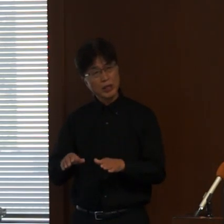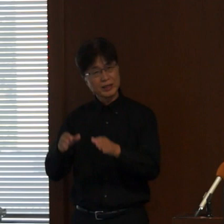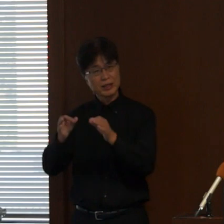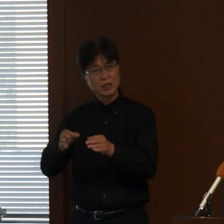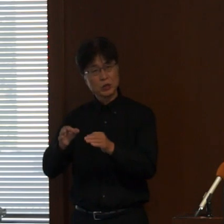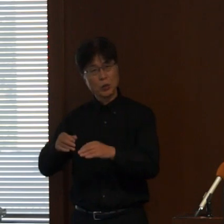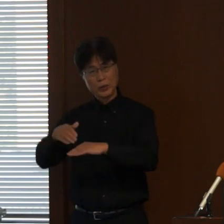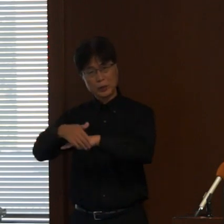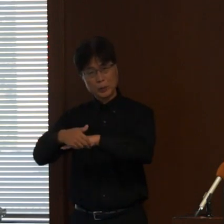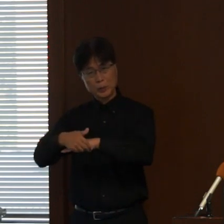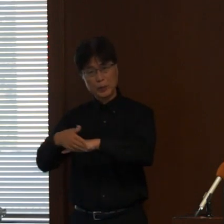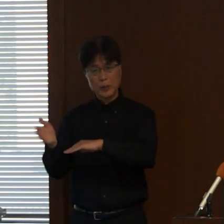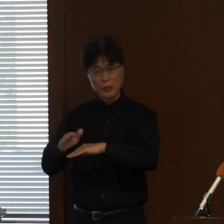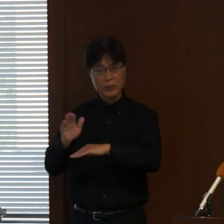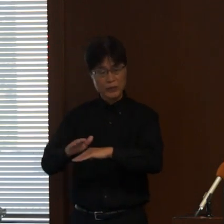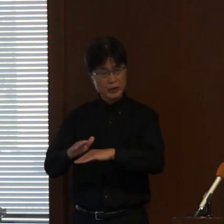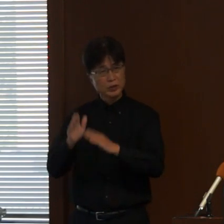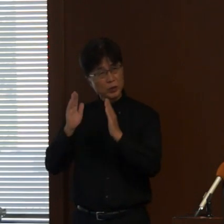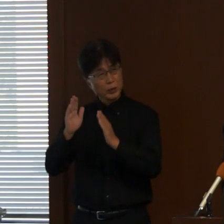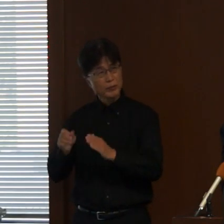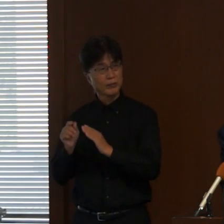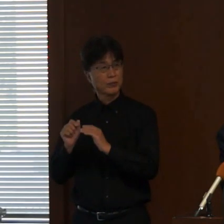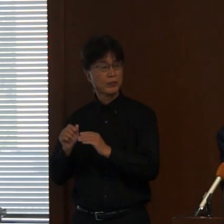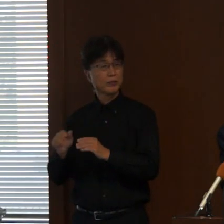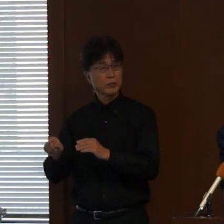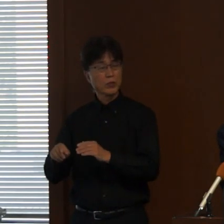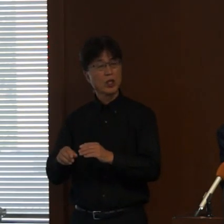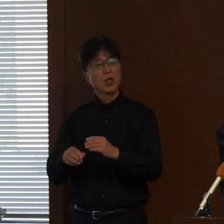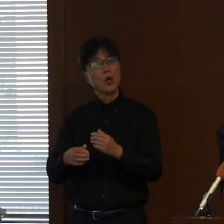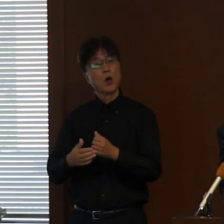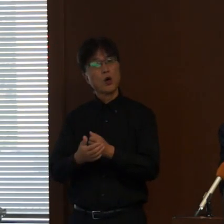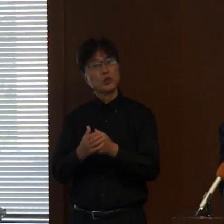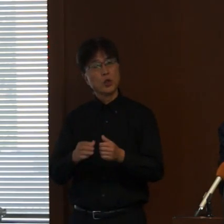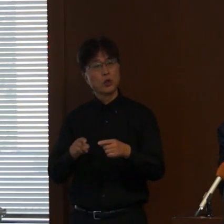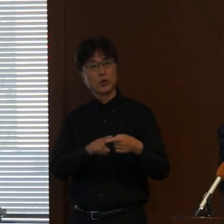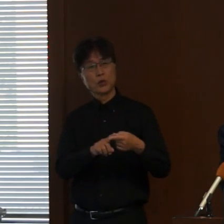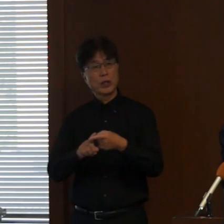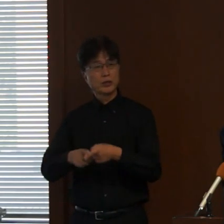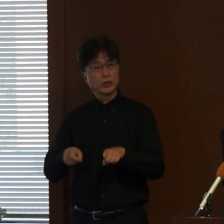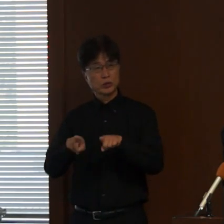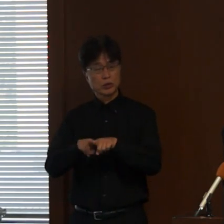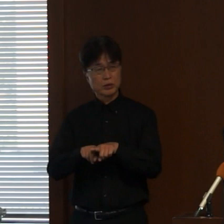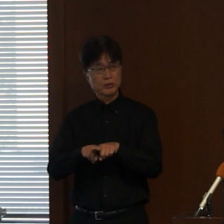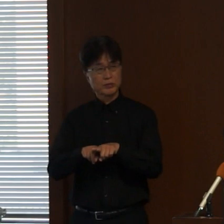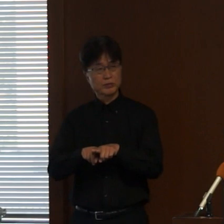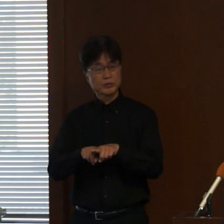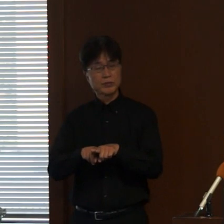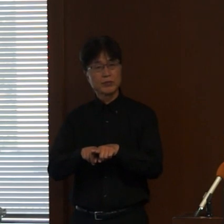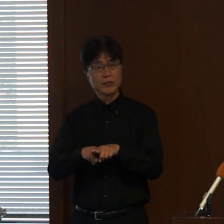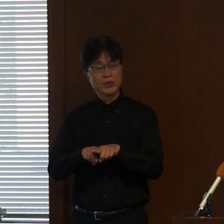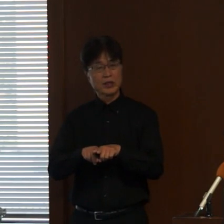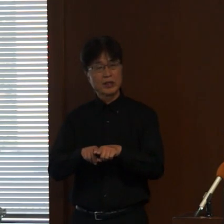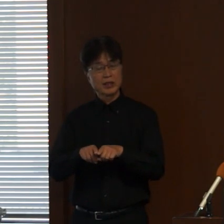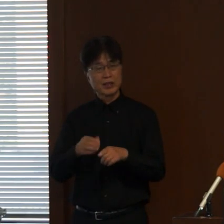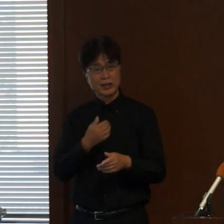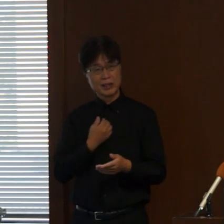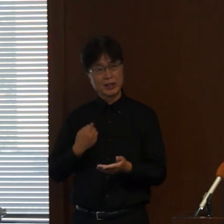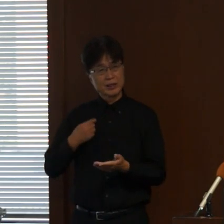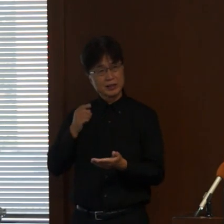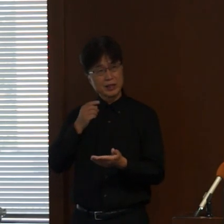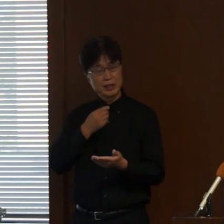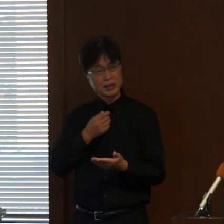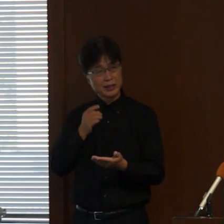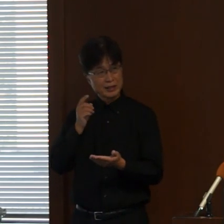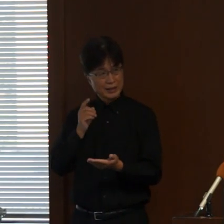口開いておりますので、保証協会とタイアップしながら、できるだけ借りやすく入り口を広くしたっ